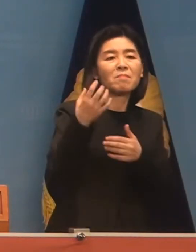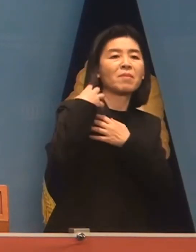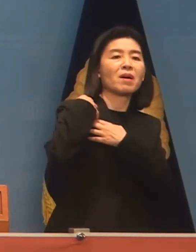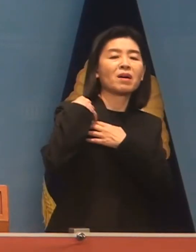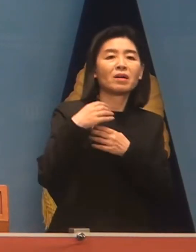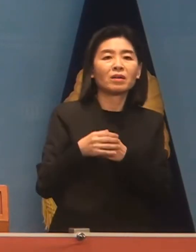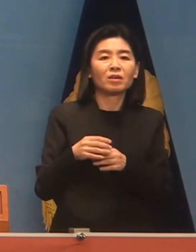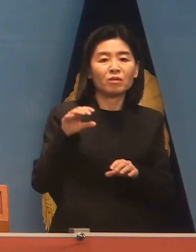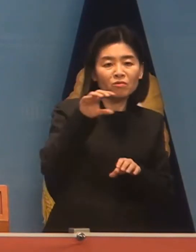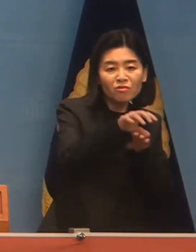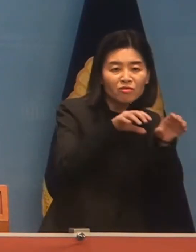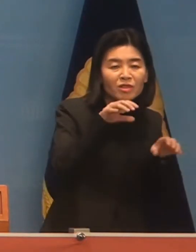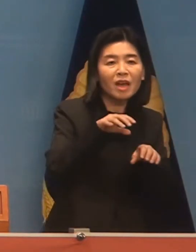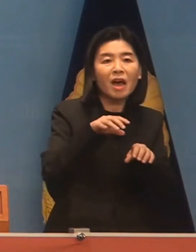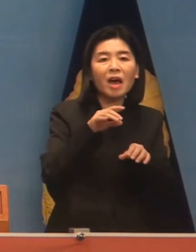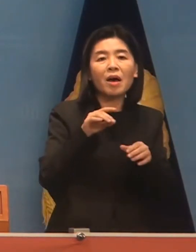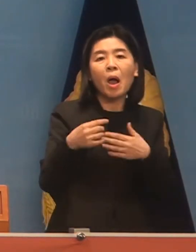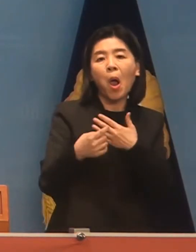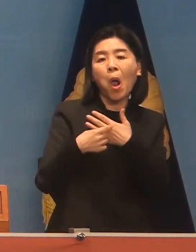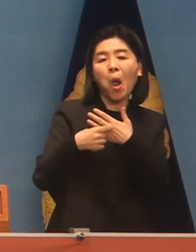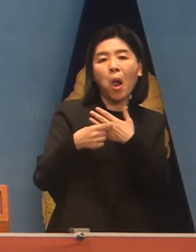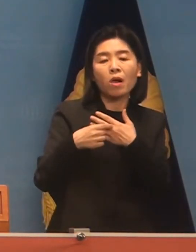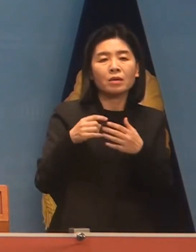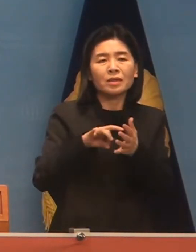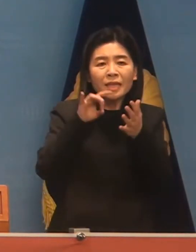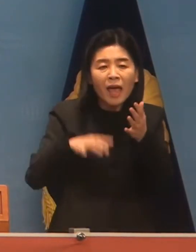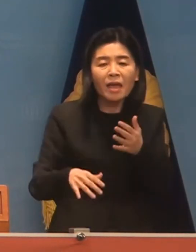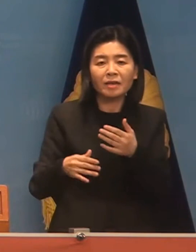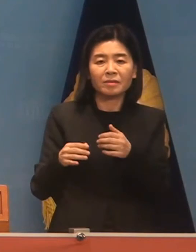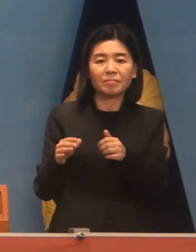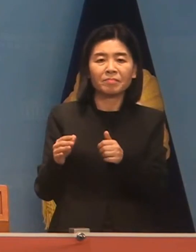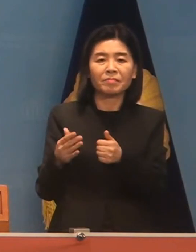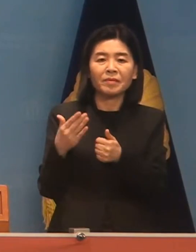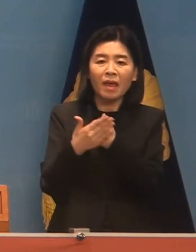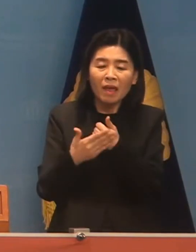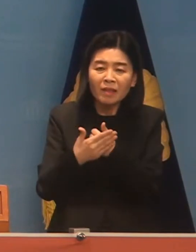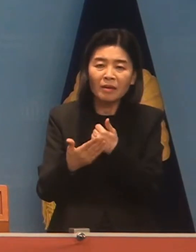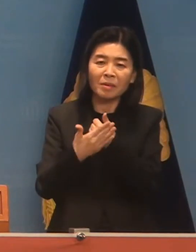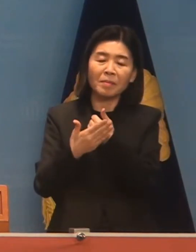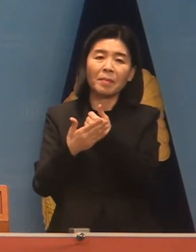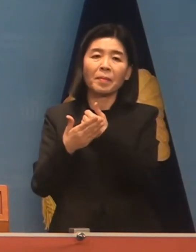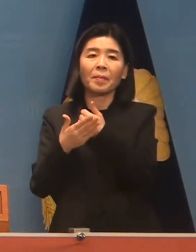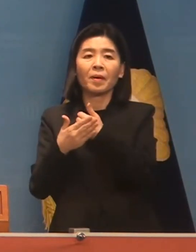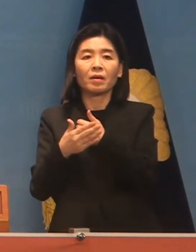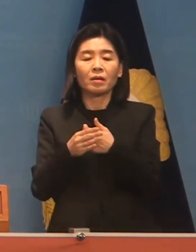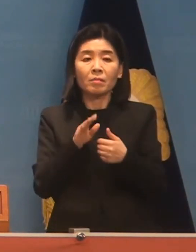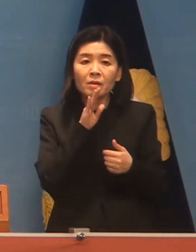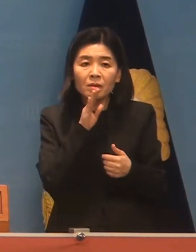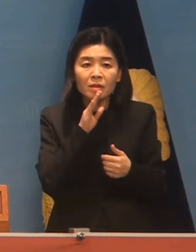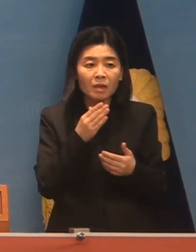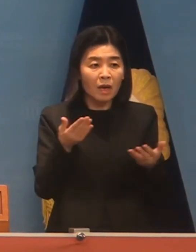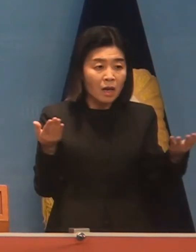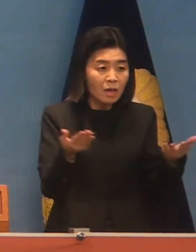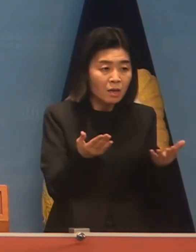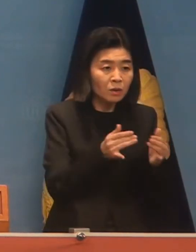유치라는 이름으로 세금 감면과 각종 특혜는 누렸지만 고용 유지나 책임 경영에 대한